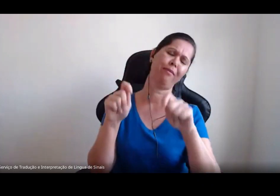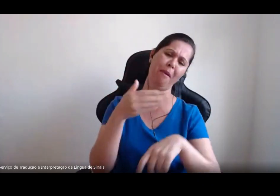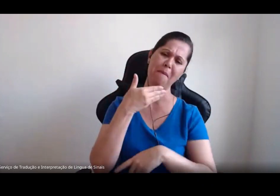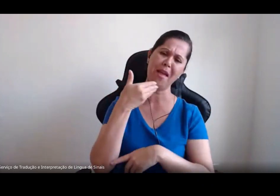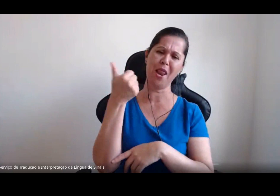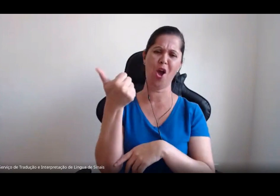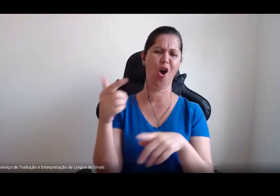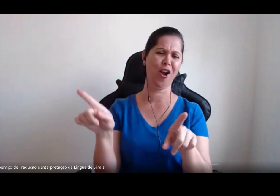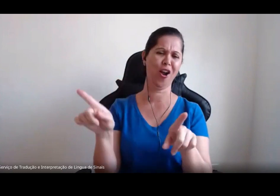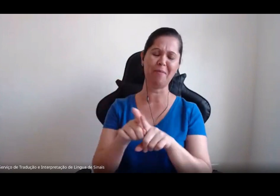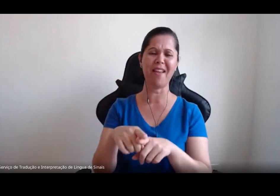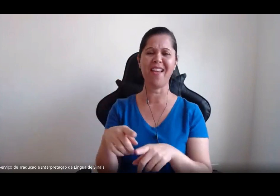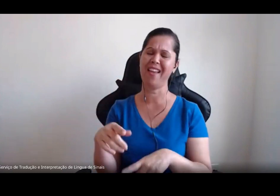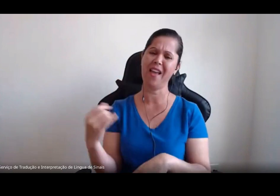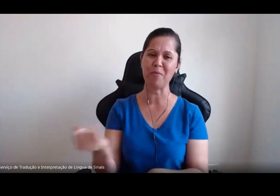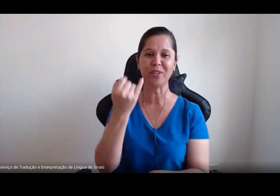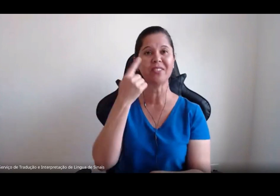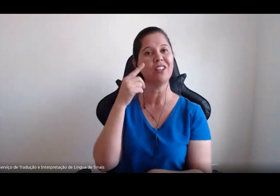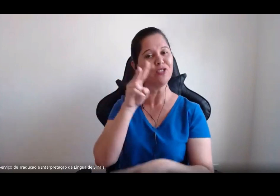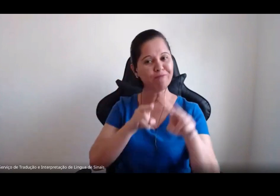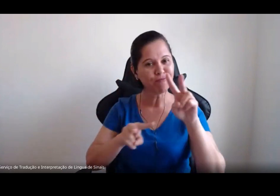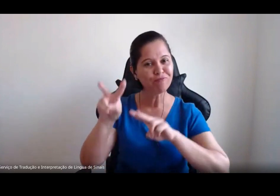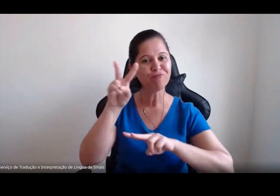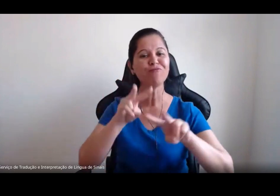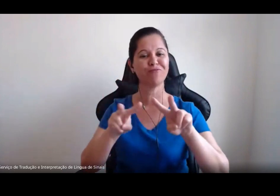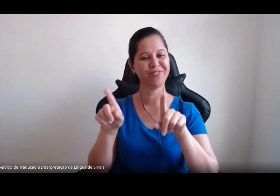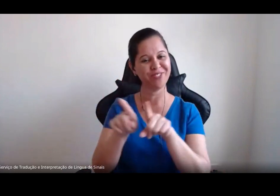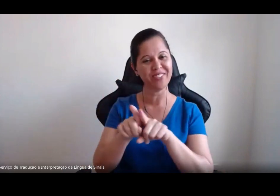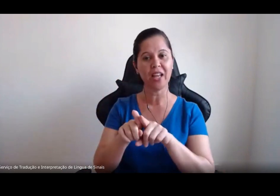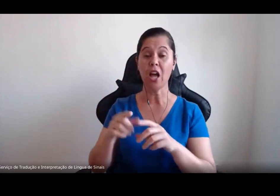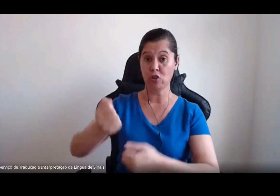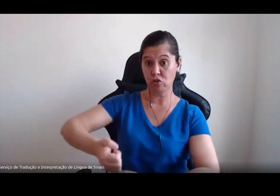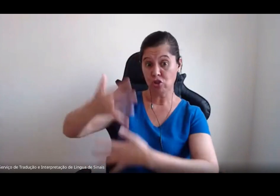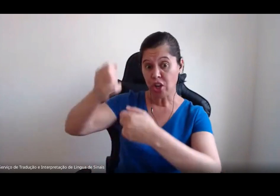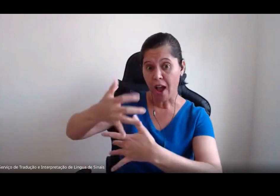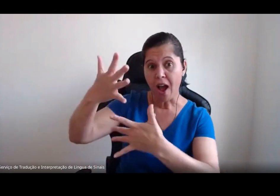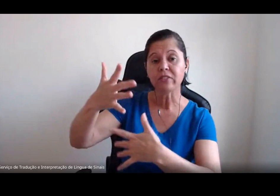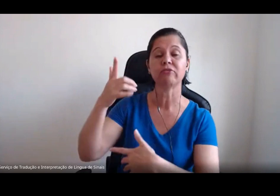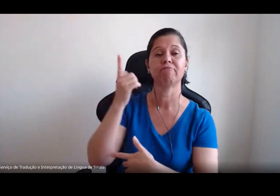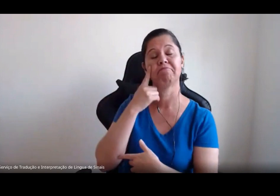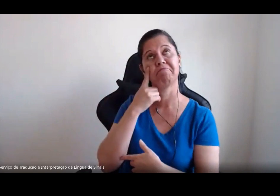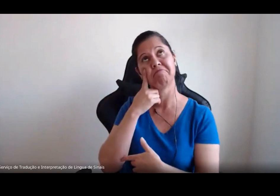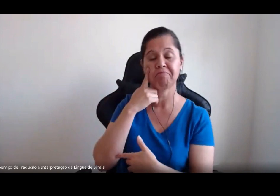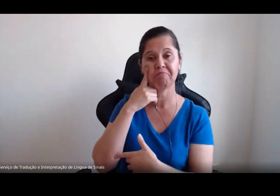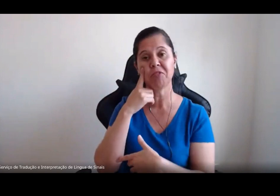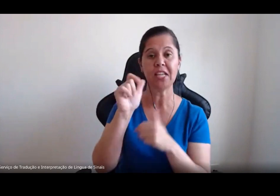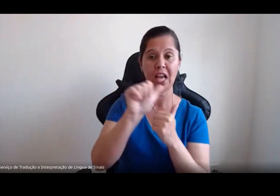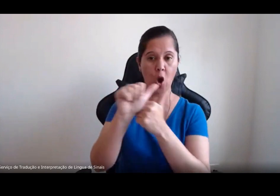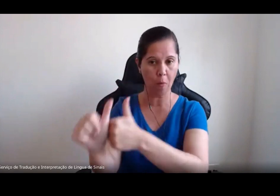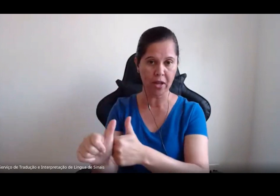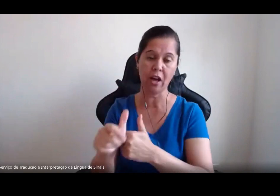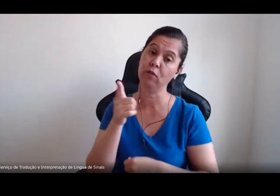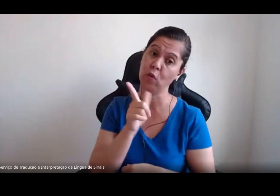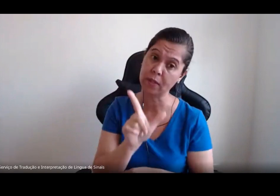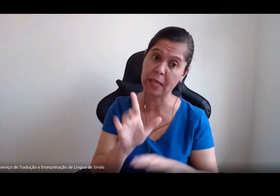as câmeras, quem puder, é ótimo falar vendo as carinhas. E se quiserem escrever no chat, eu não garanto que eu vou conseguir ler todas as